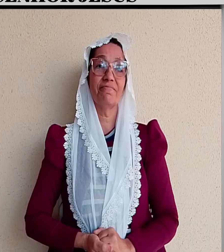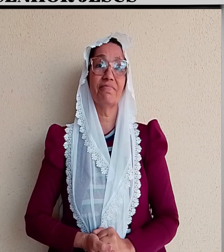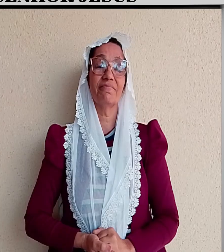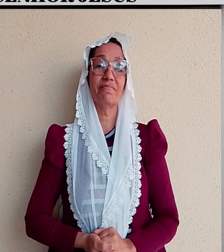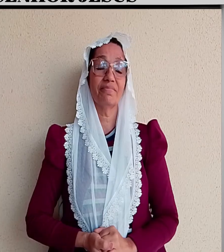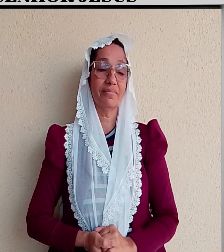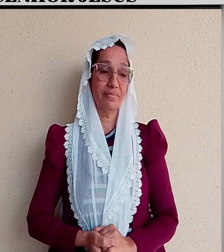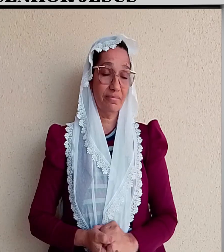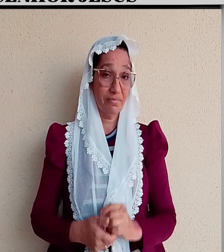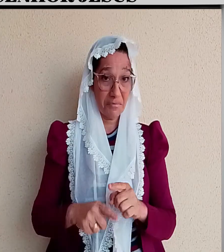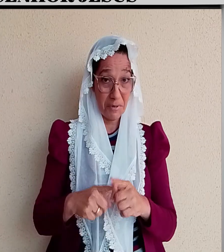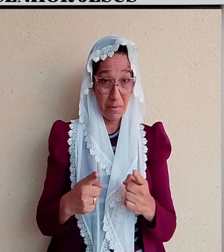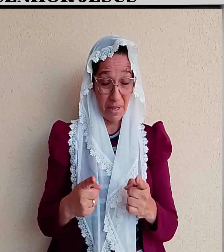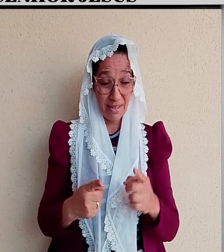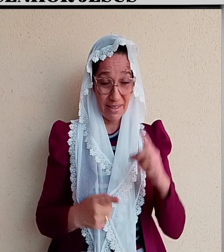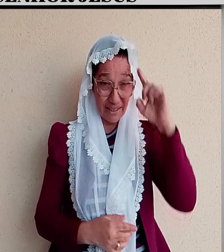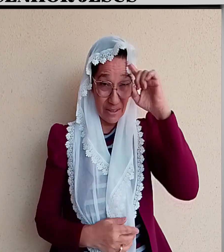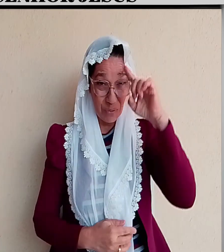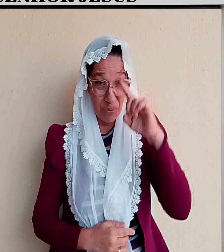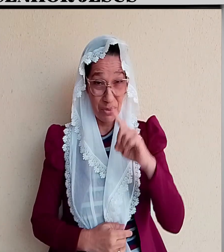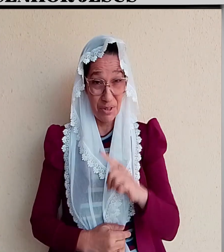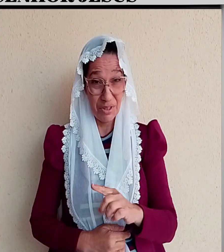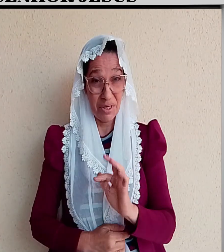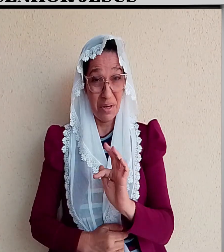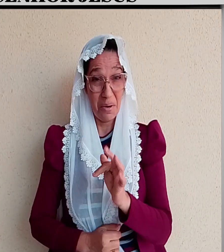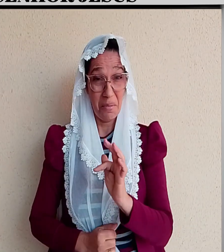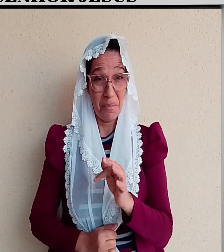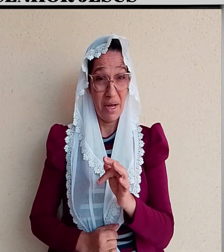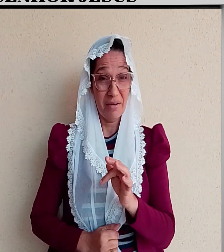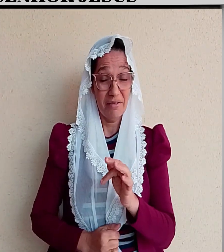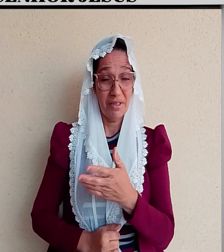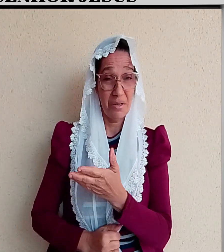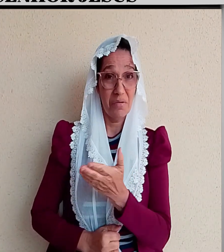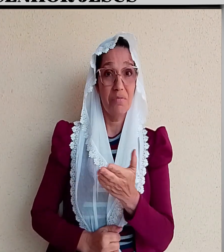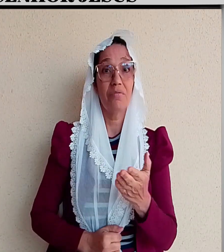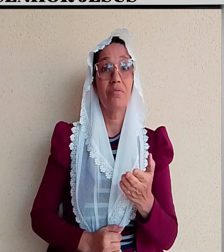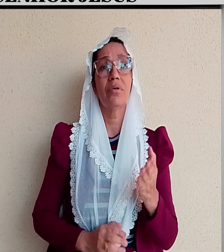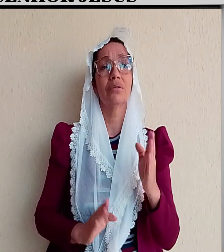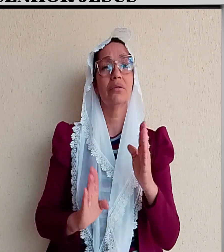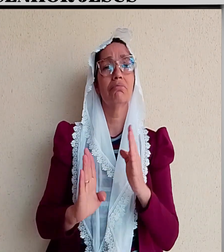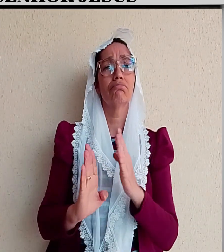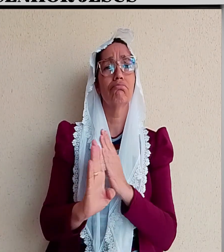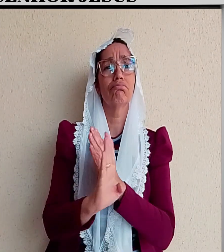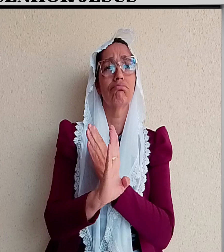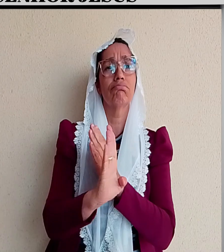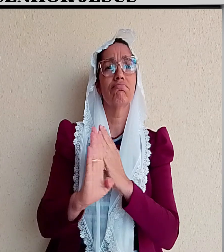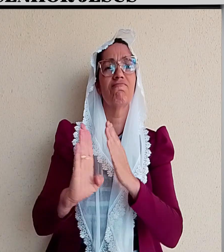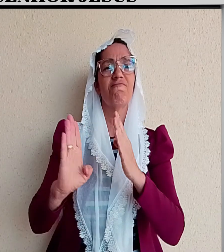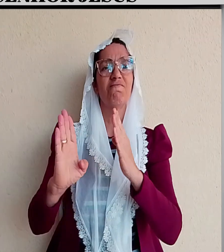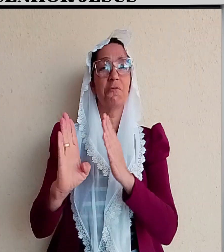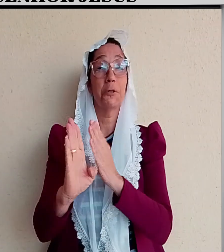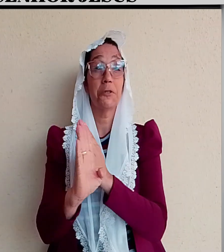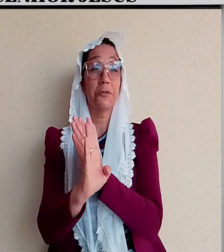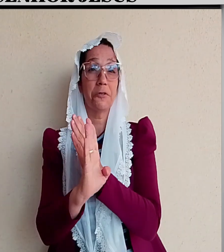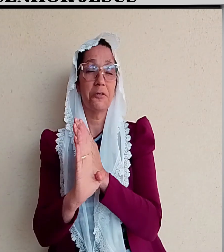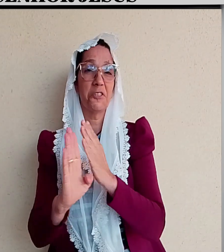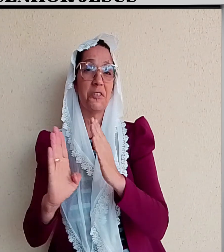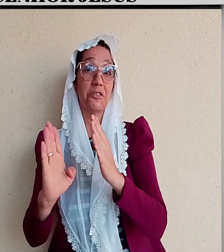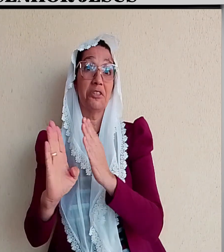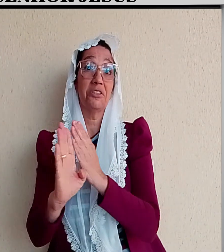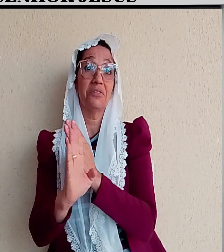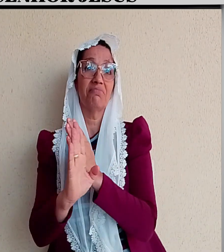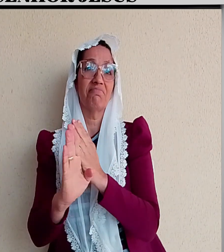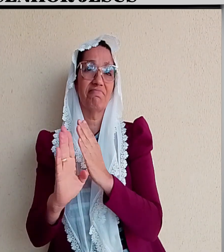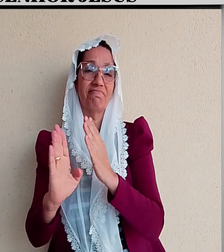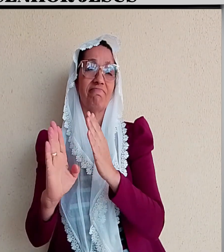Serão perseguidos, chamarão a voz de lixos. Aleluia, serão escórias da sociedade, servidos com vergonha pelo